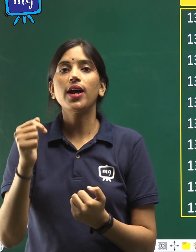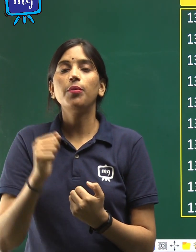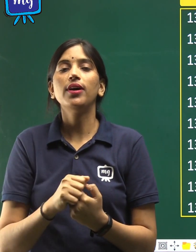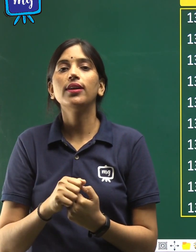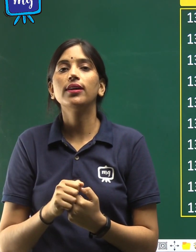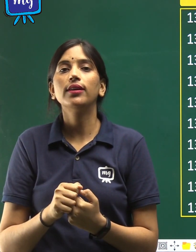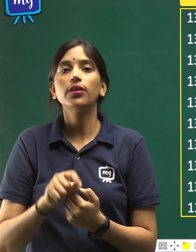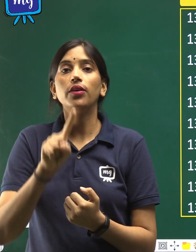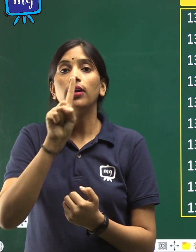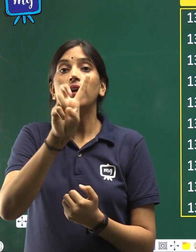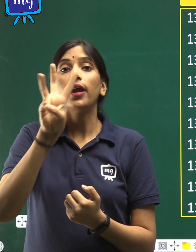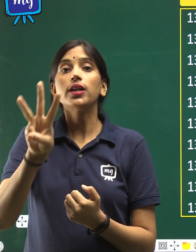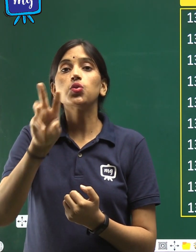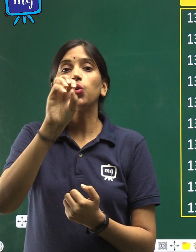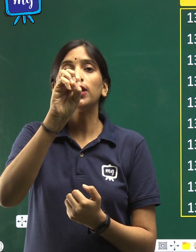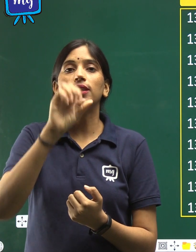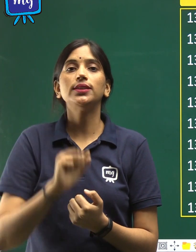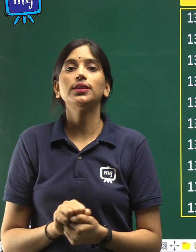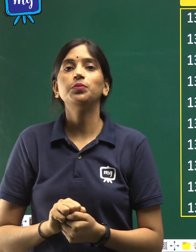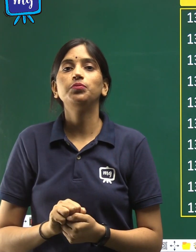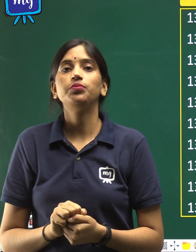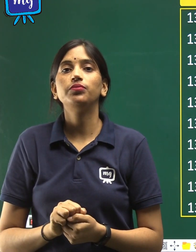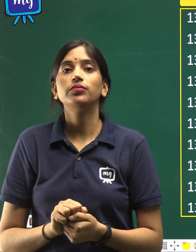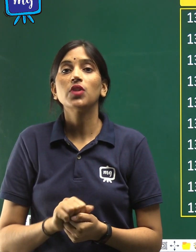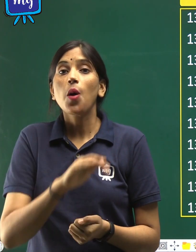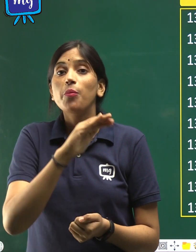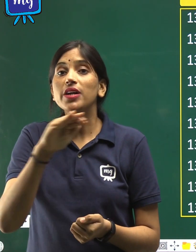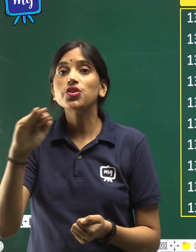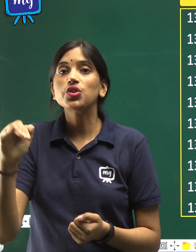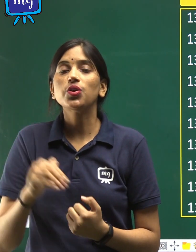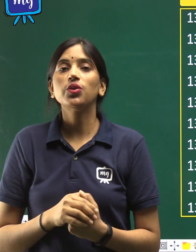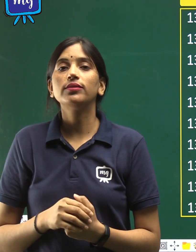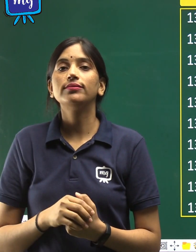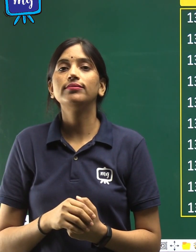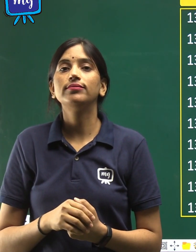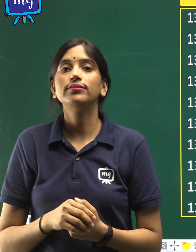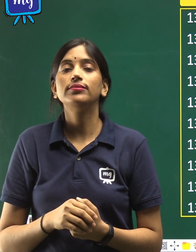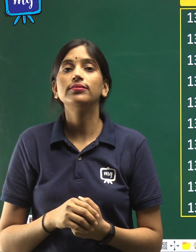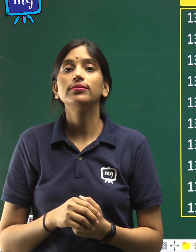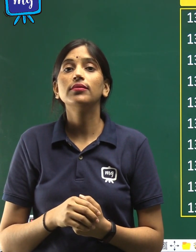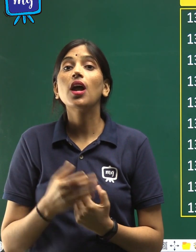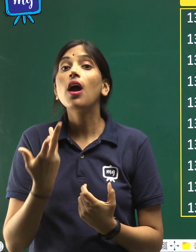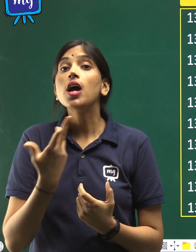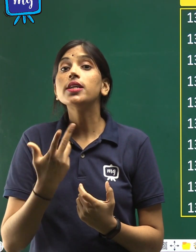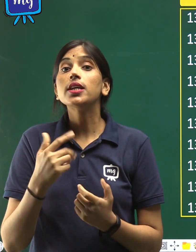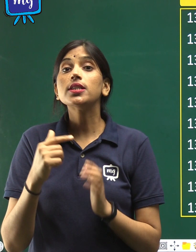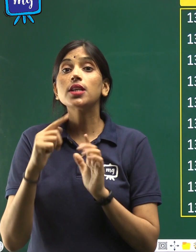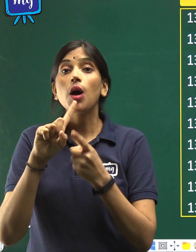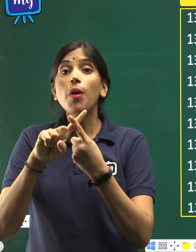बराबर 130। बच्चों, ये किसका पहाड़ा हुआ?